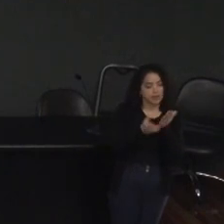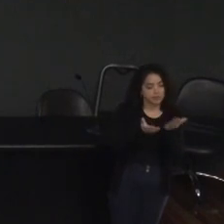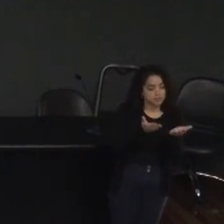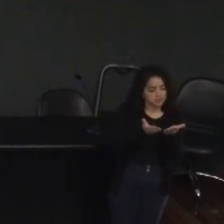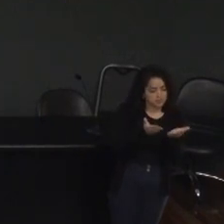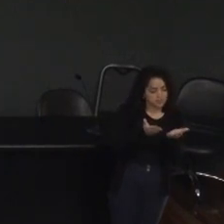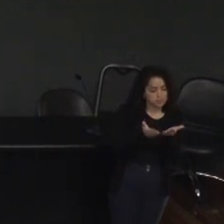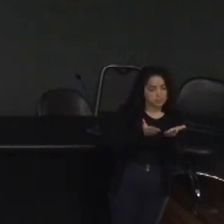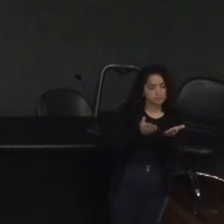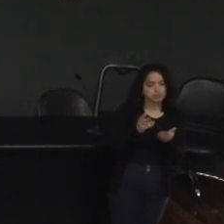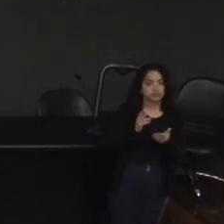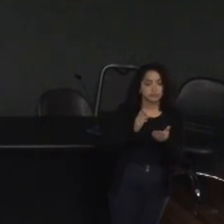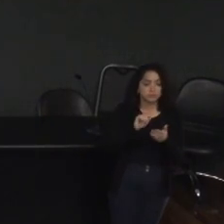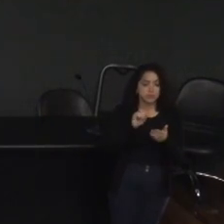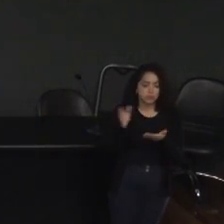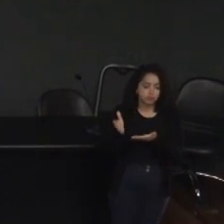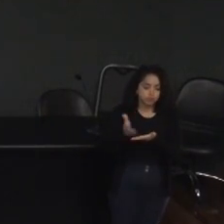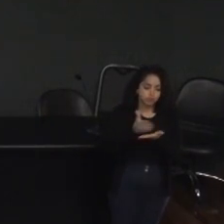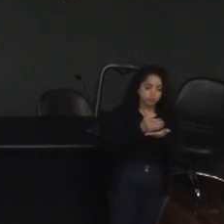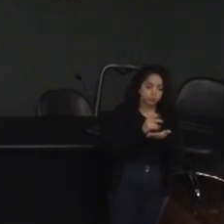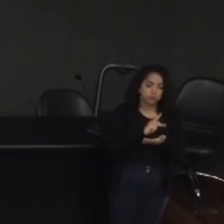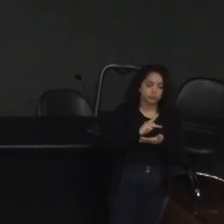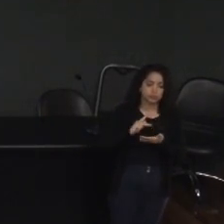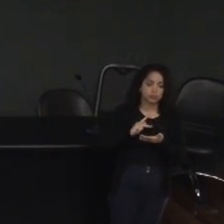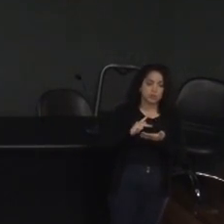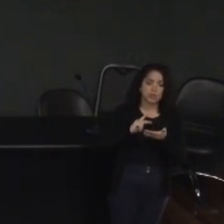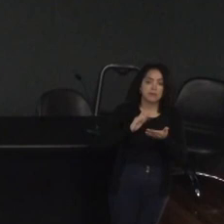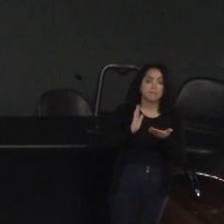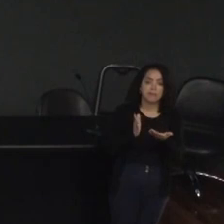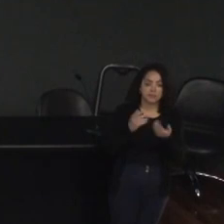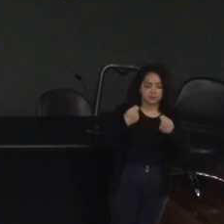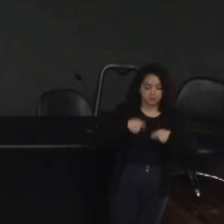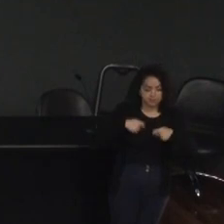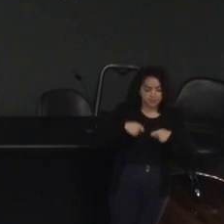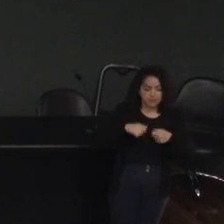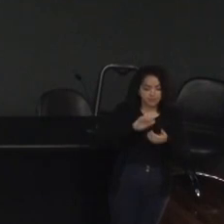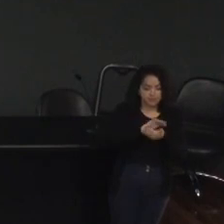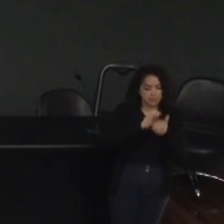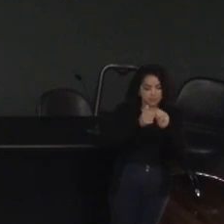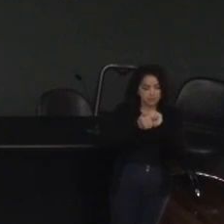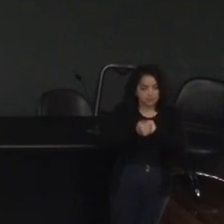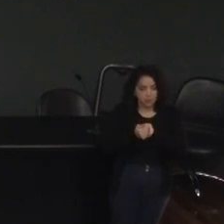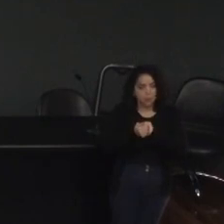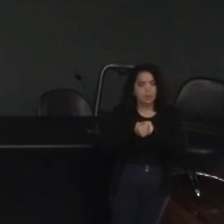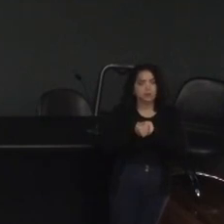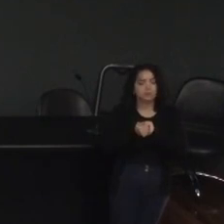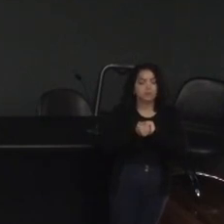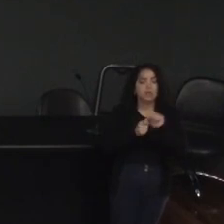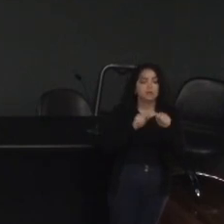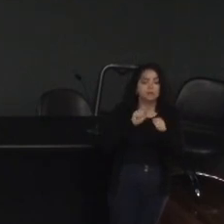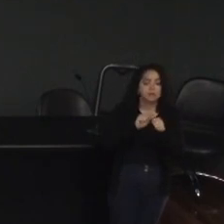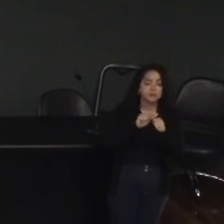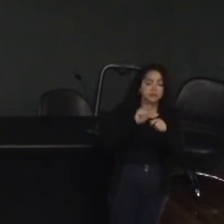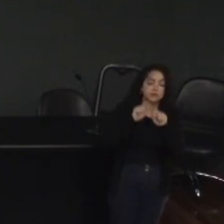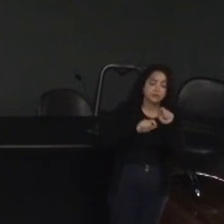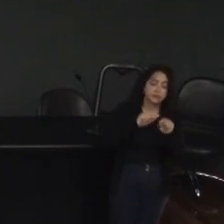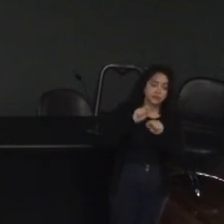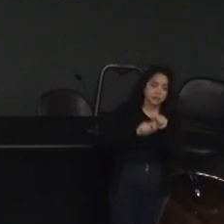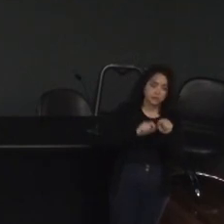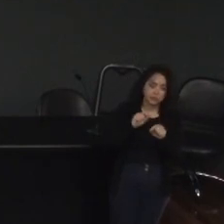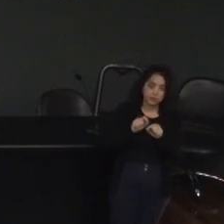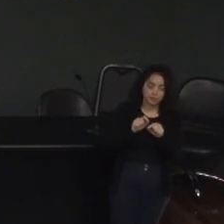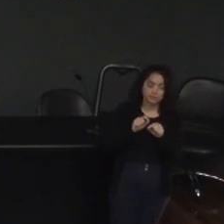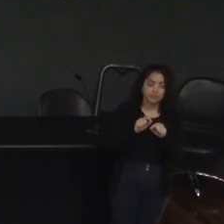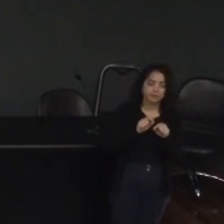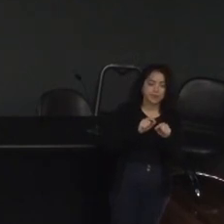são Dados públicos mas eu preciso adequar Esses contratos então para adequar Esses contratos eu preciso fazer o quê eu preciso